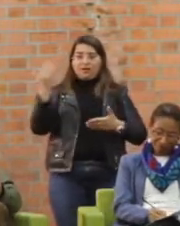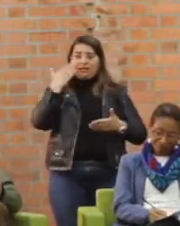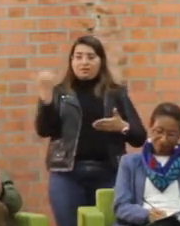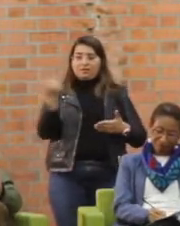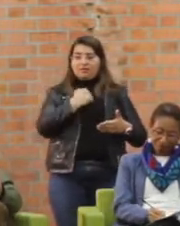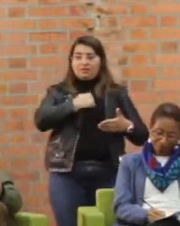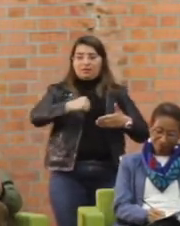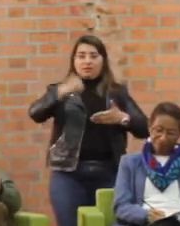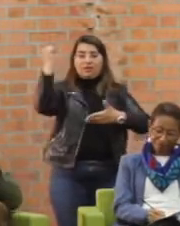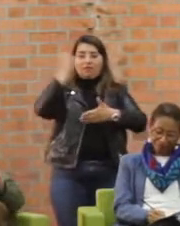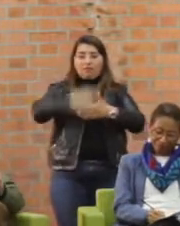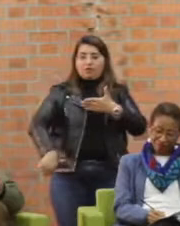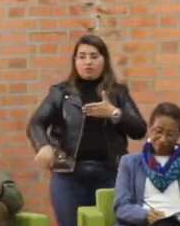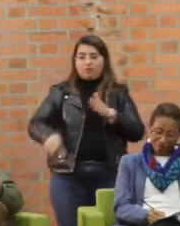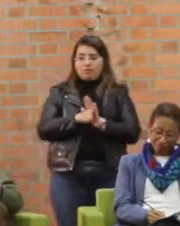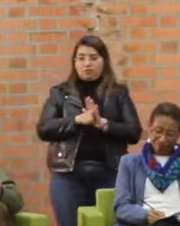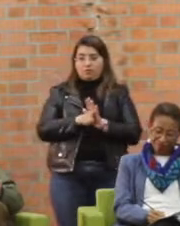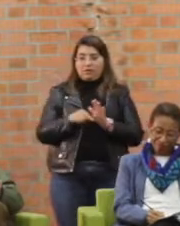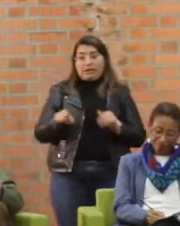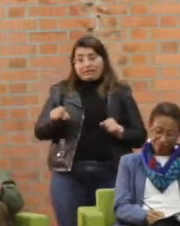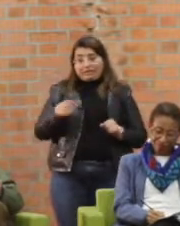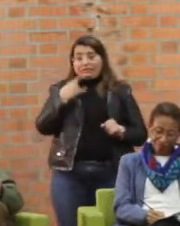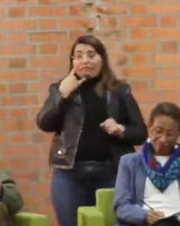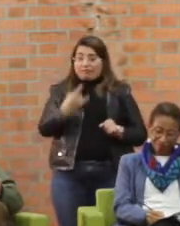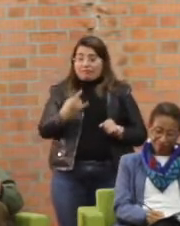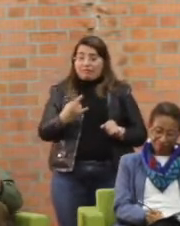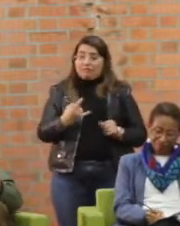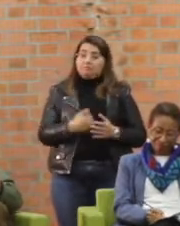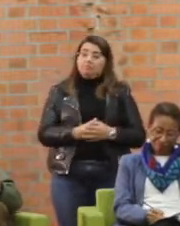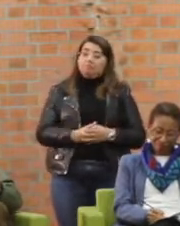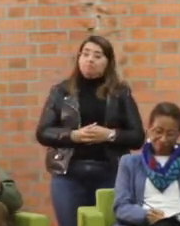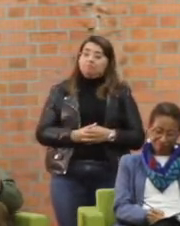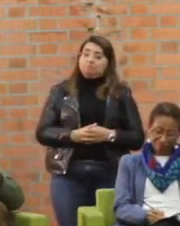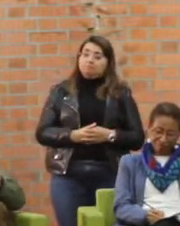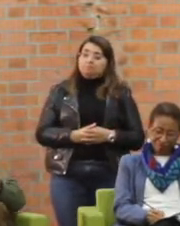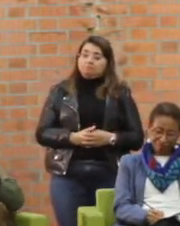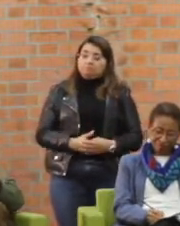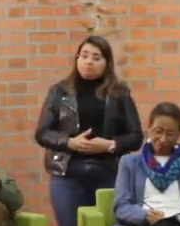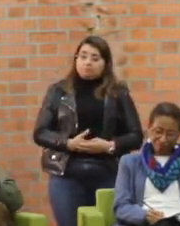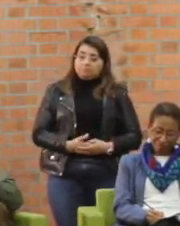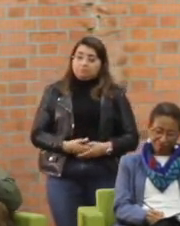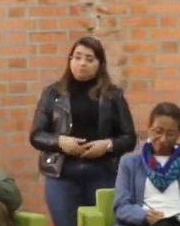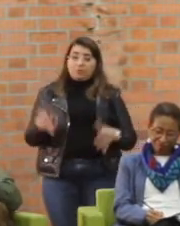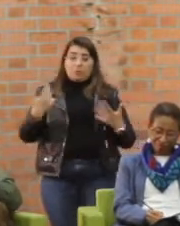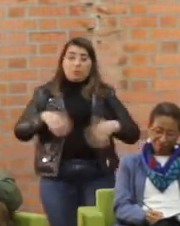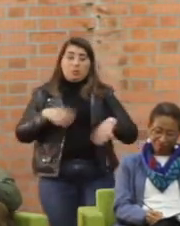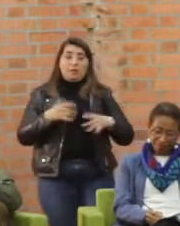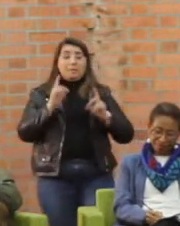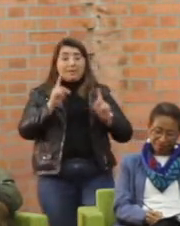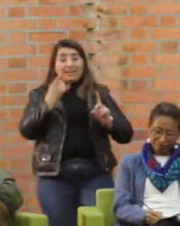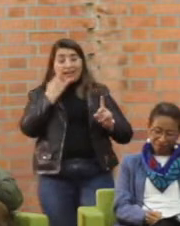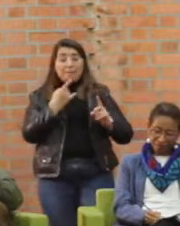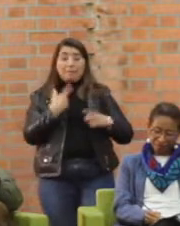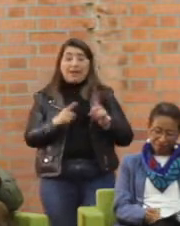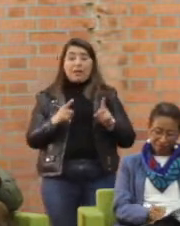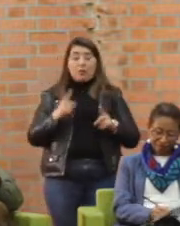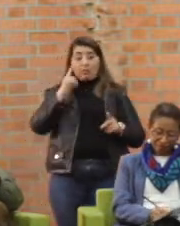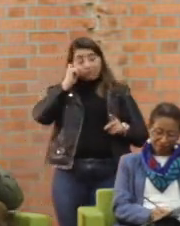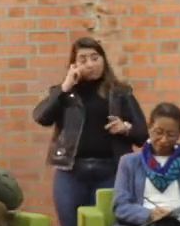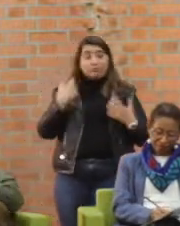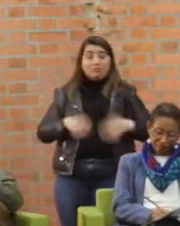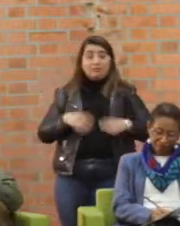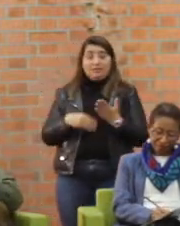mujeres abortar yo creo que ese es el desafío yo creo que ese es un desafío que habría que enfrentar de manera